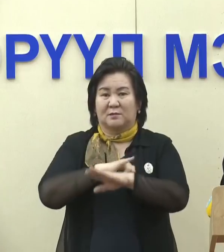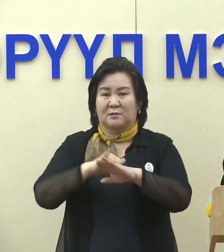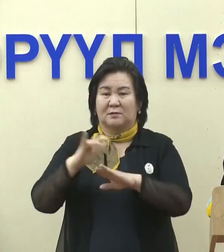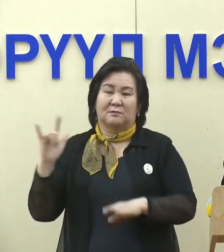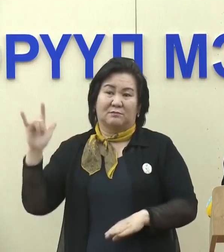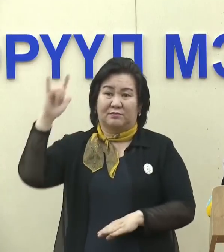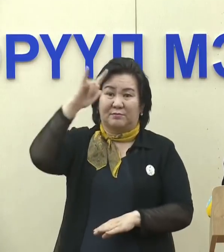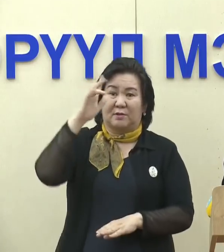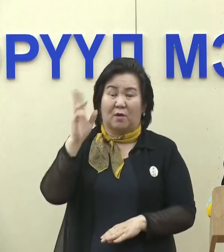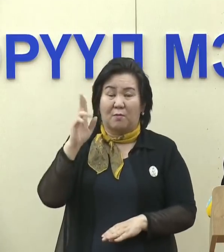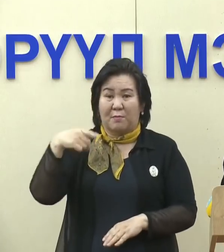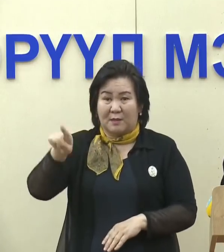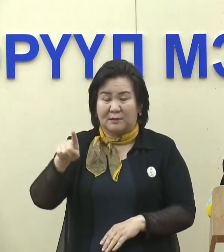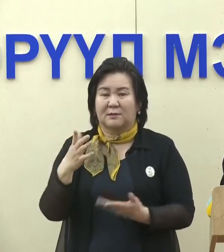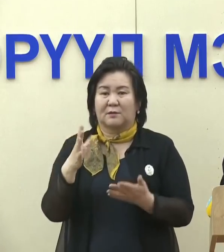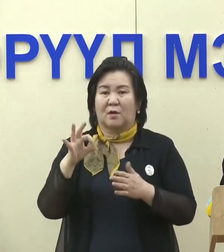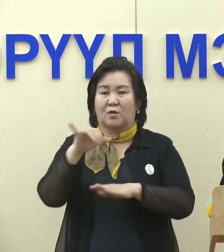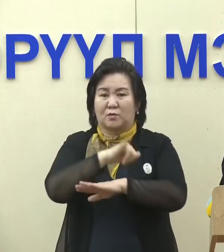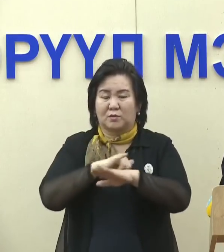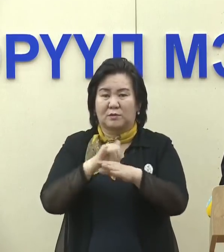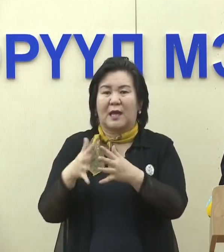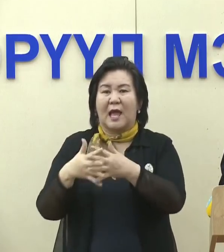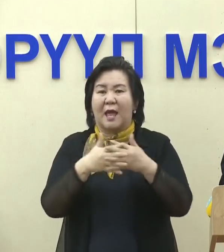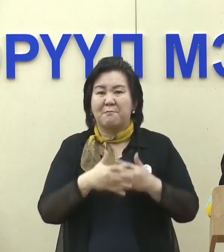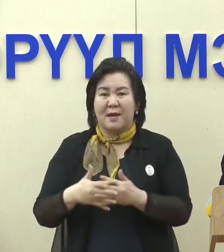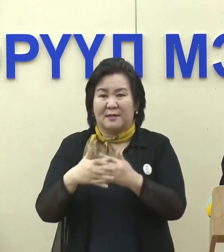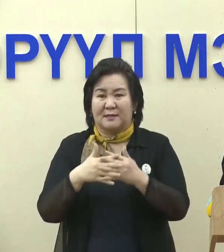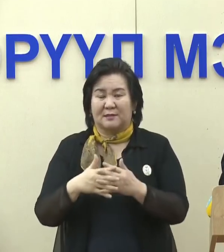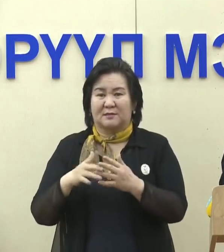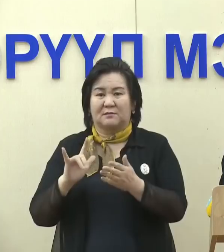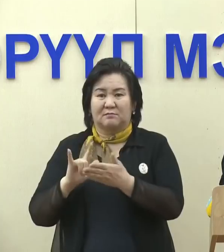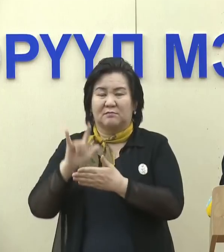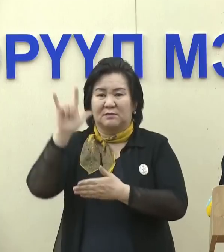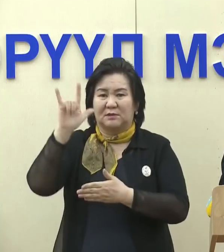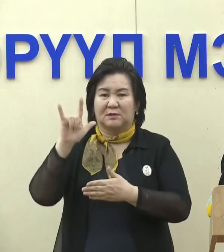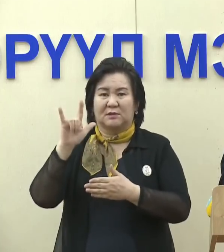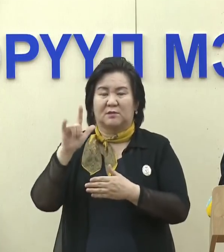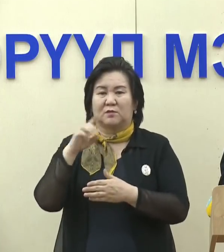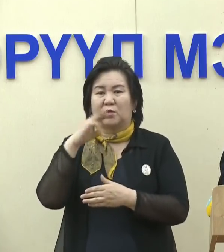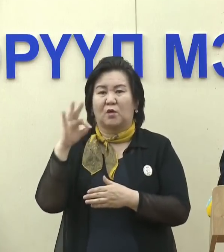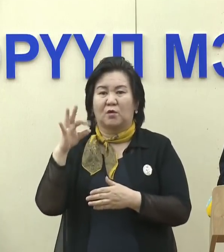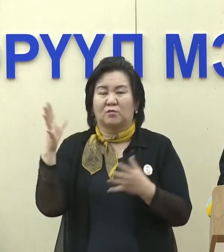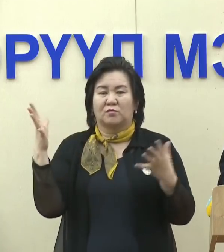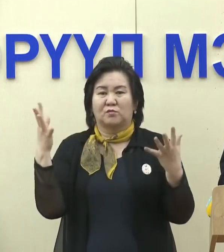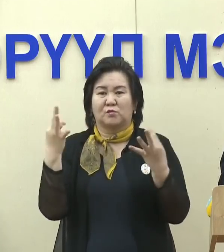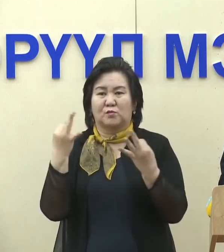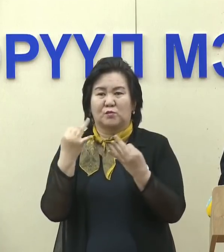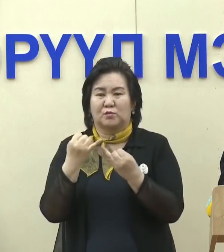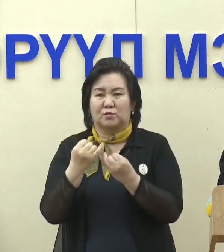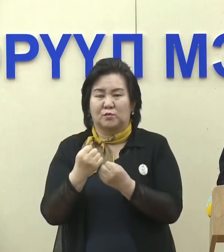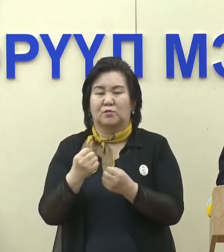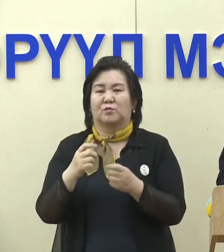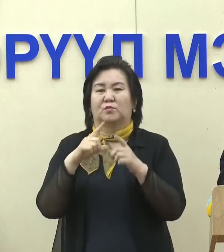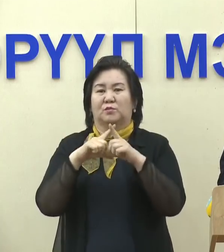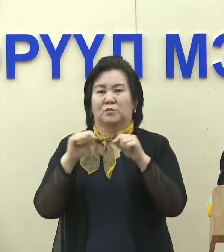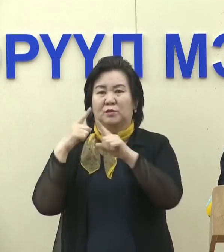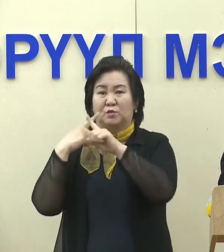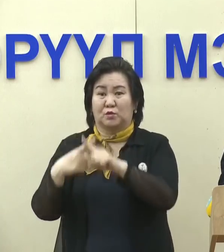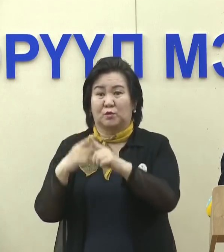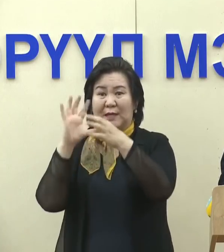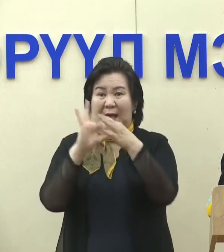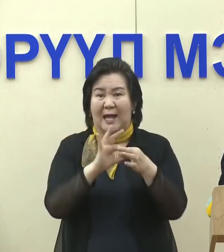тээвэрлэгч компани мөн олон улсын болон Америкийн нэгдсэн улсын чиглэлд их нислэгийн тоогоо аажим цөөлөх замаар цоцолж